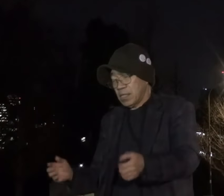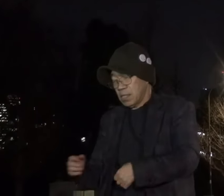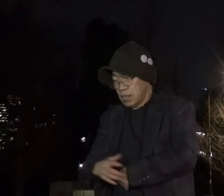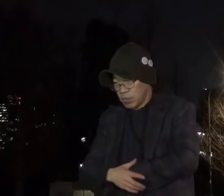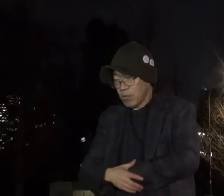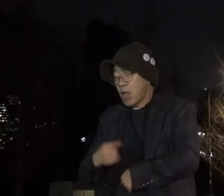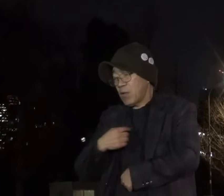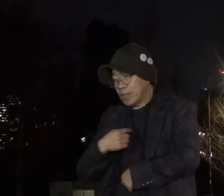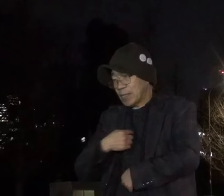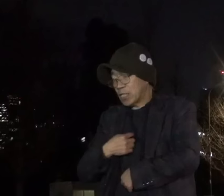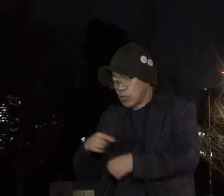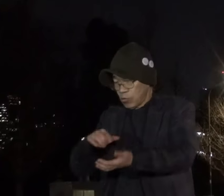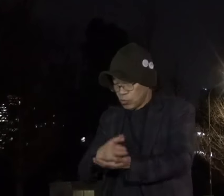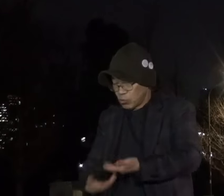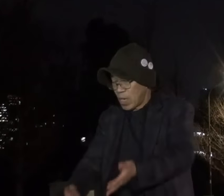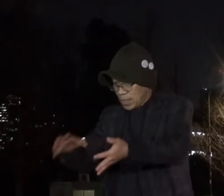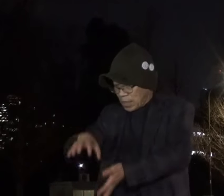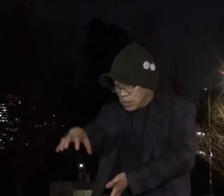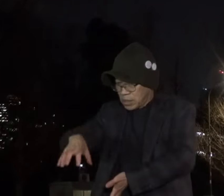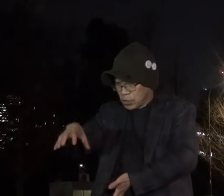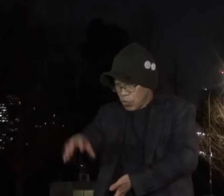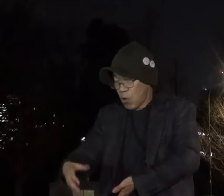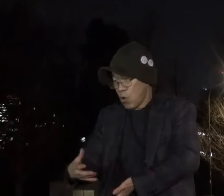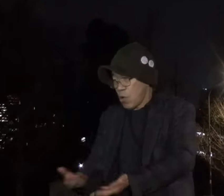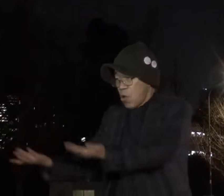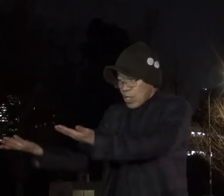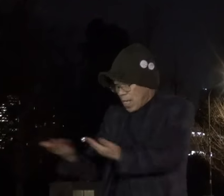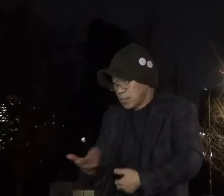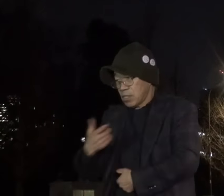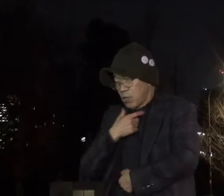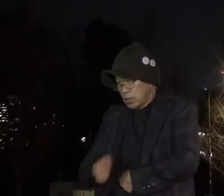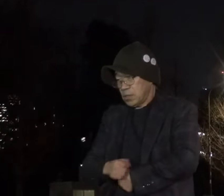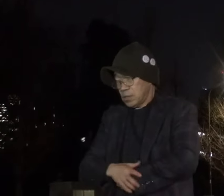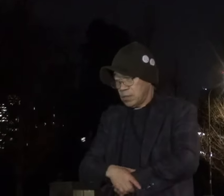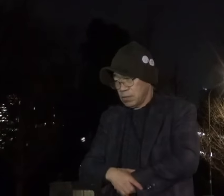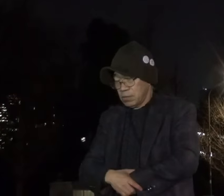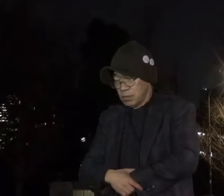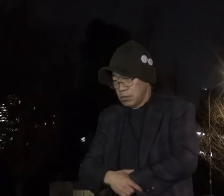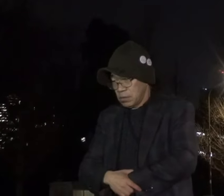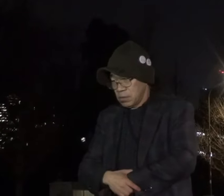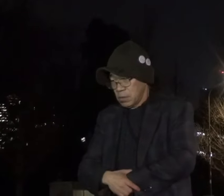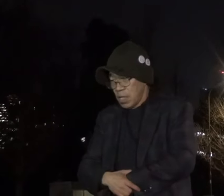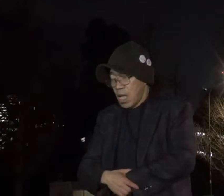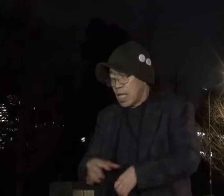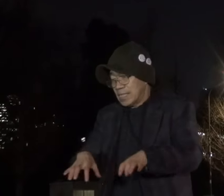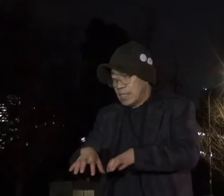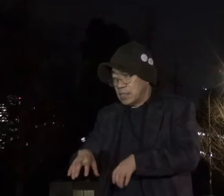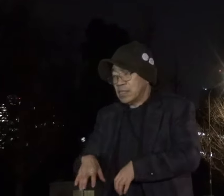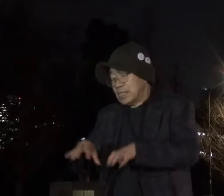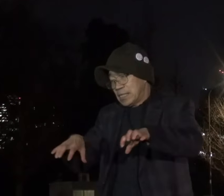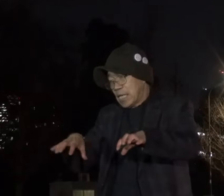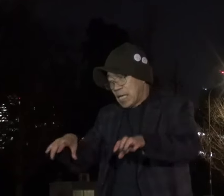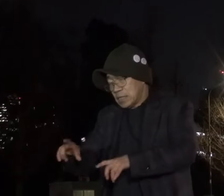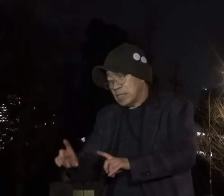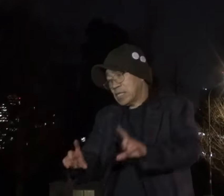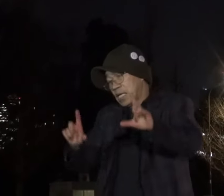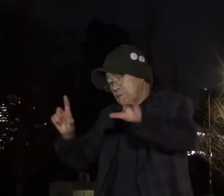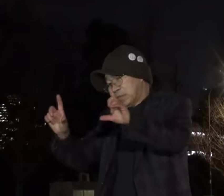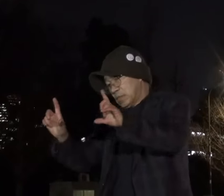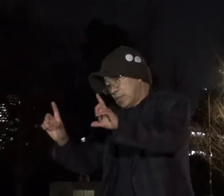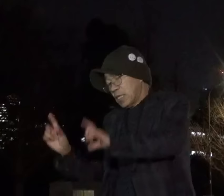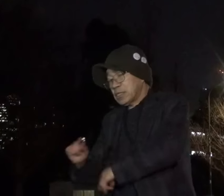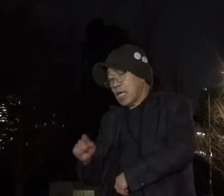。地域と密につながりながら賑やかに楽しく暮らしていた生活をただ返してほしい